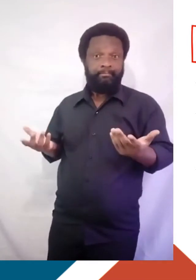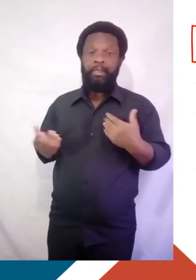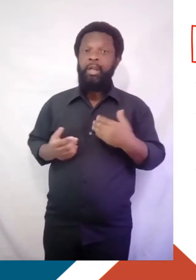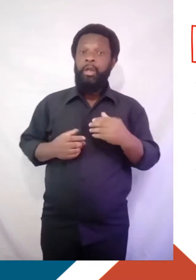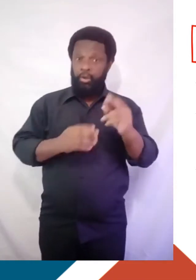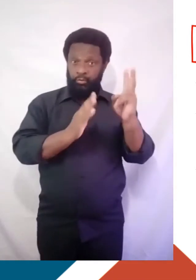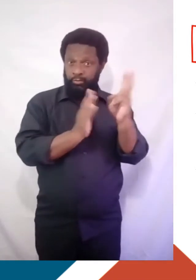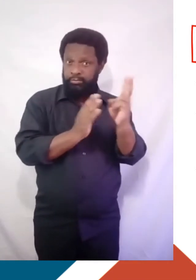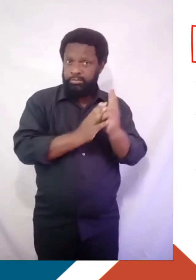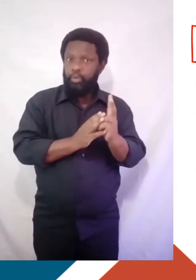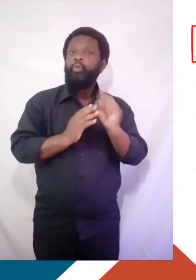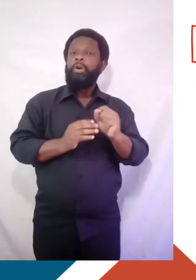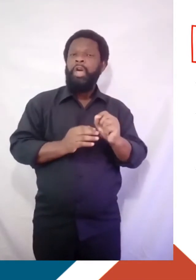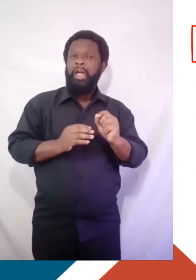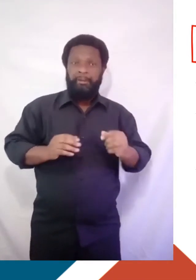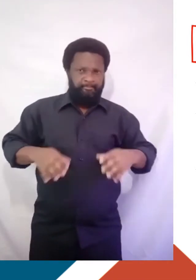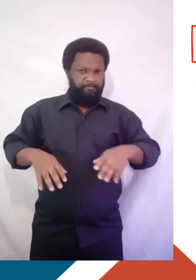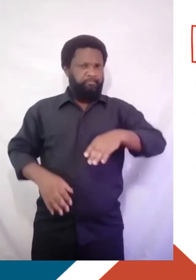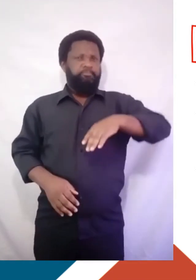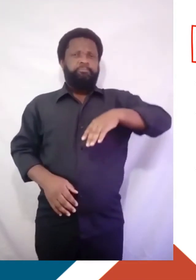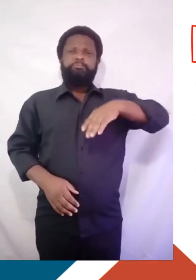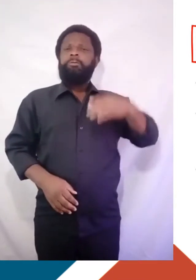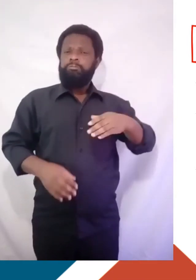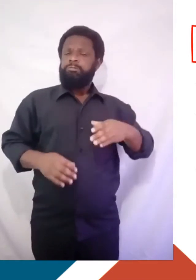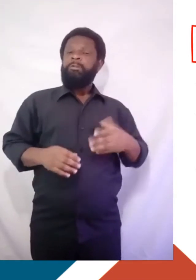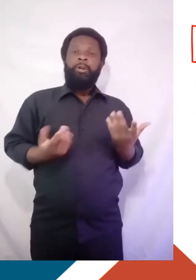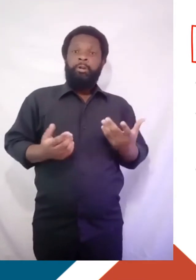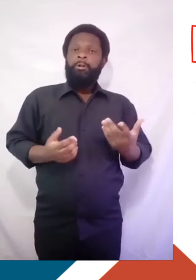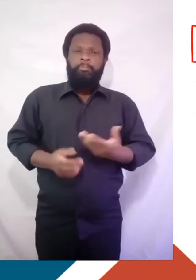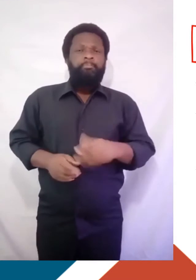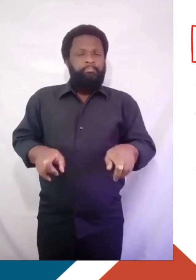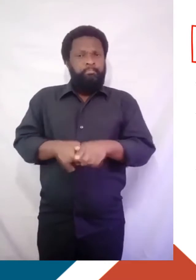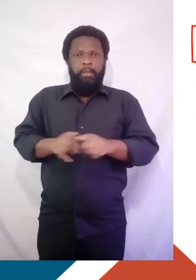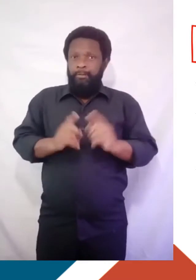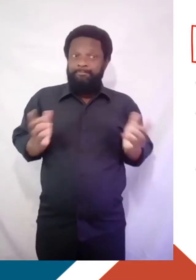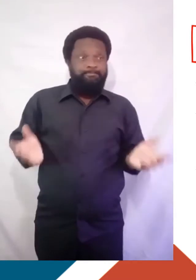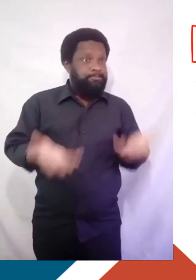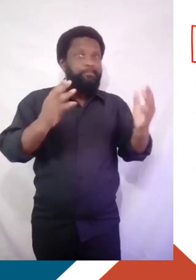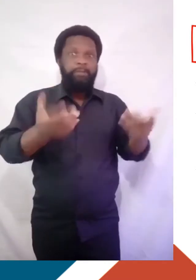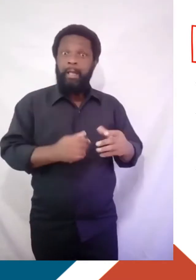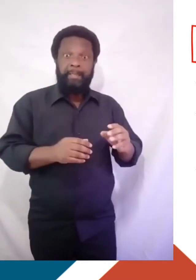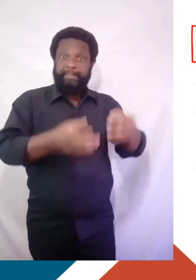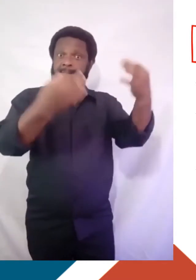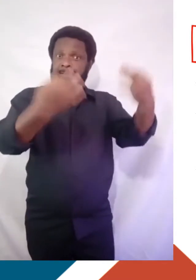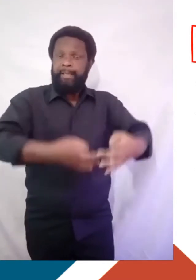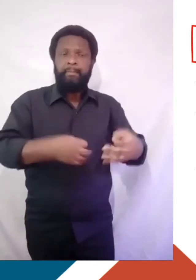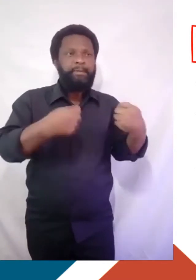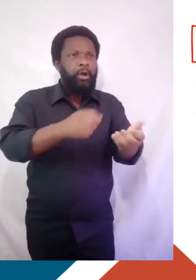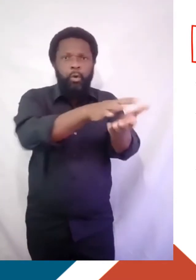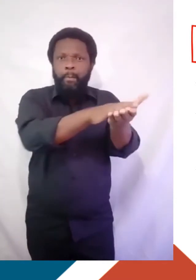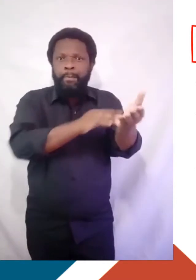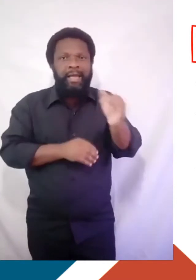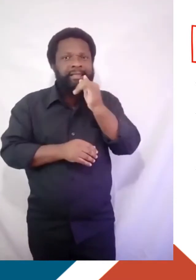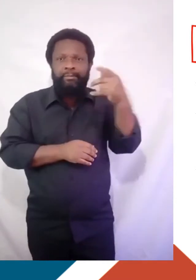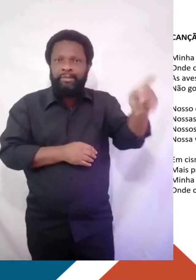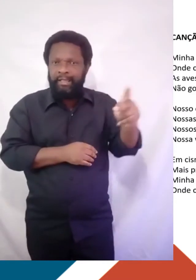é cantado como bravo e destemido, o herói ideal. Sua honra e coragem são exaltadas como os ideais de formação da nação